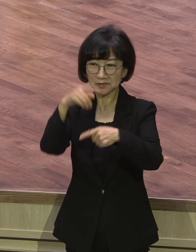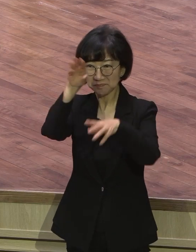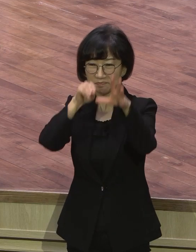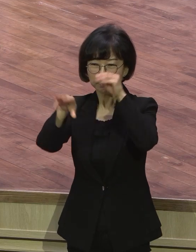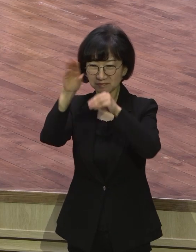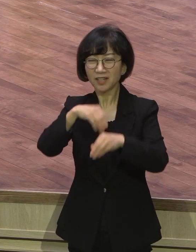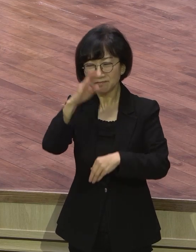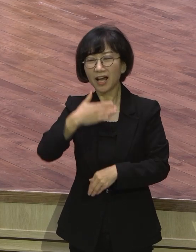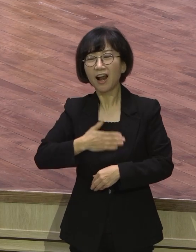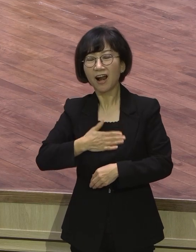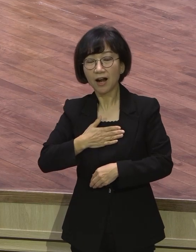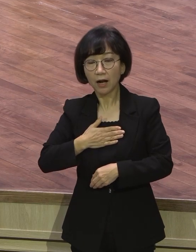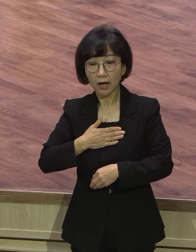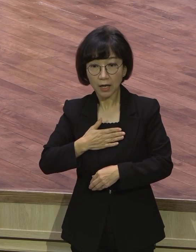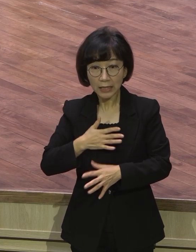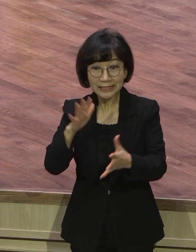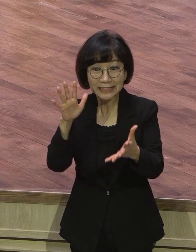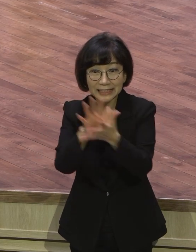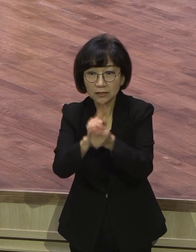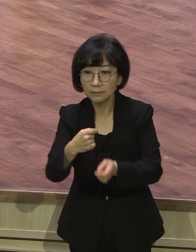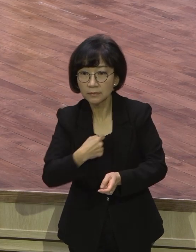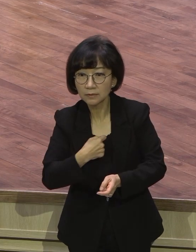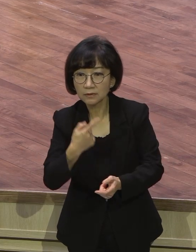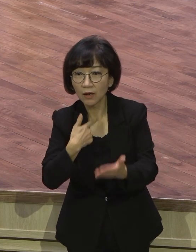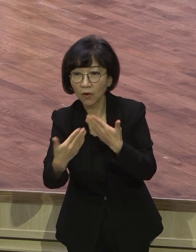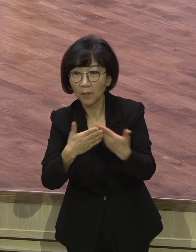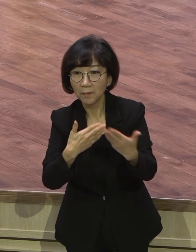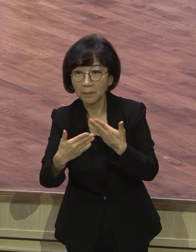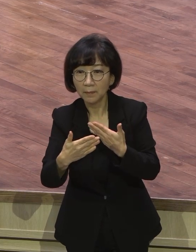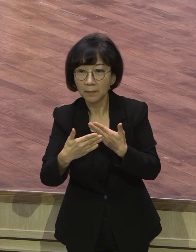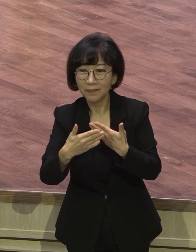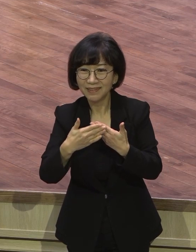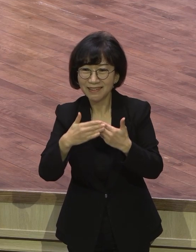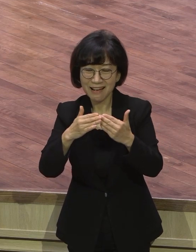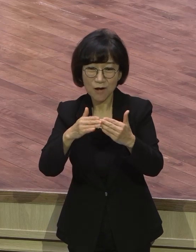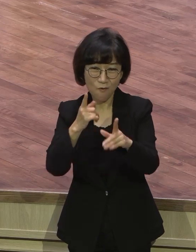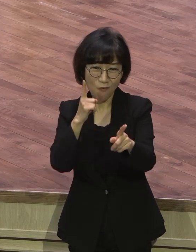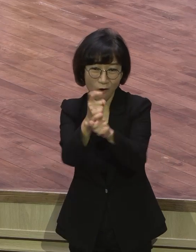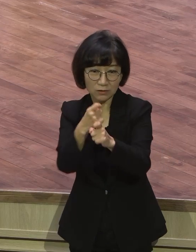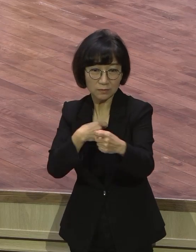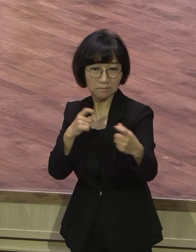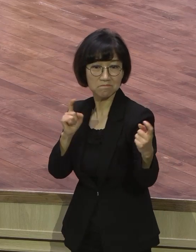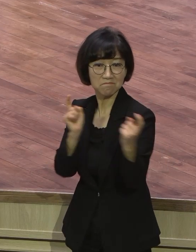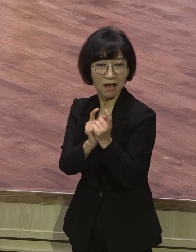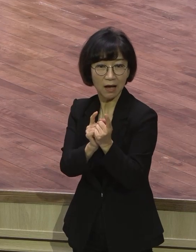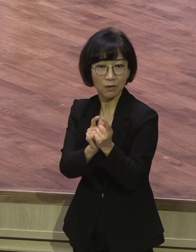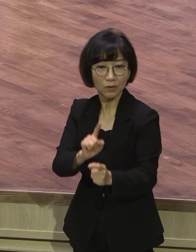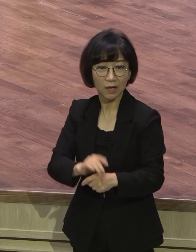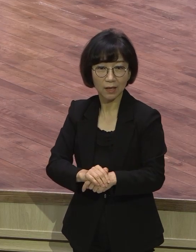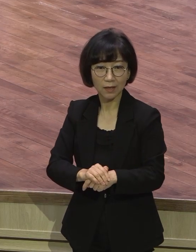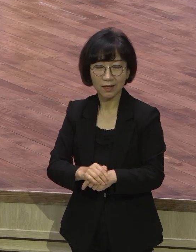다가오지 않지만 그런데 막상 이런 상황이 딱 닥칠 때에